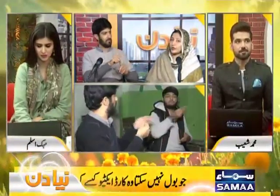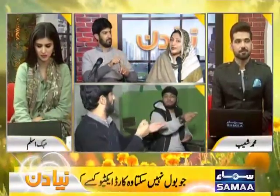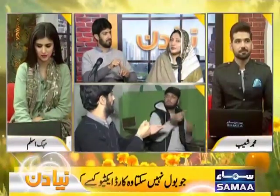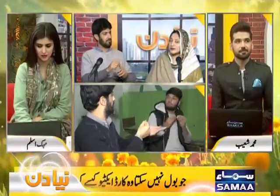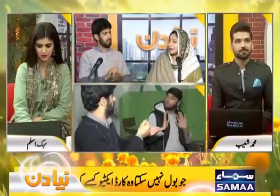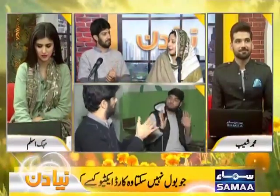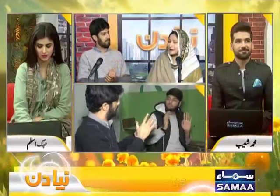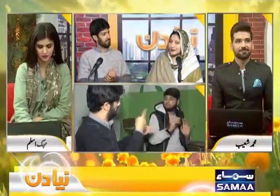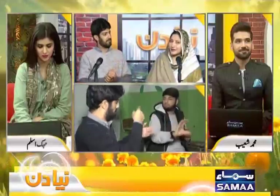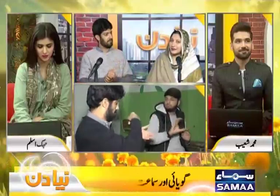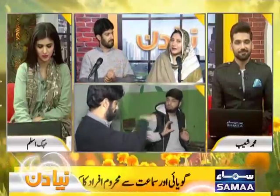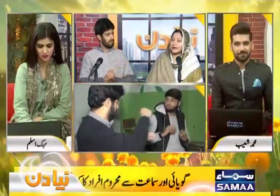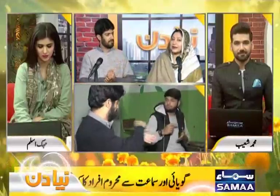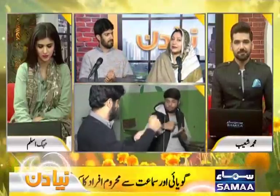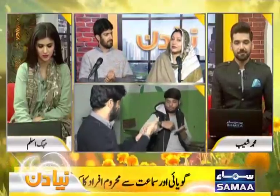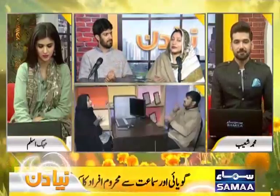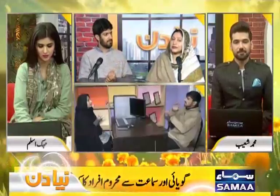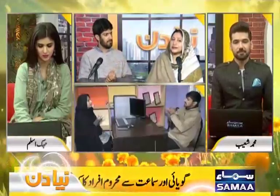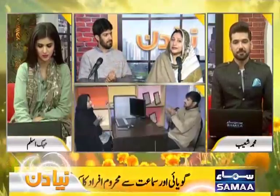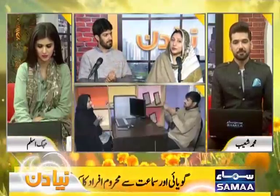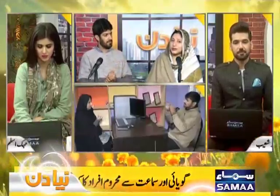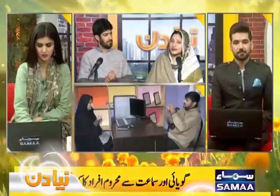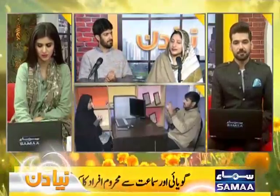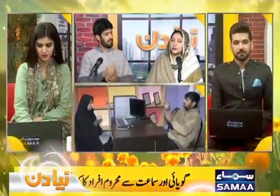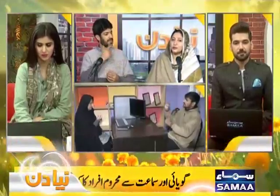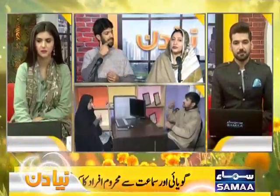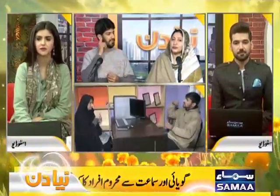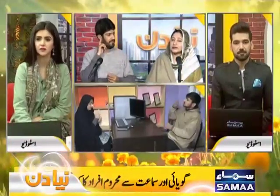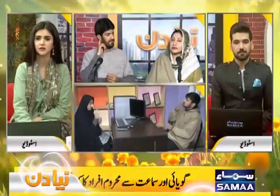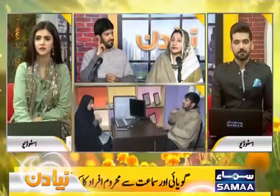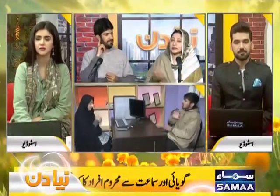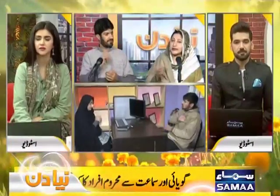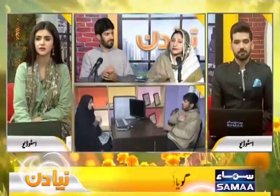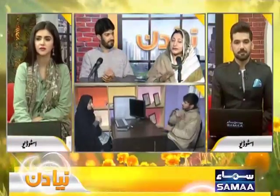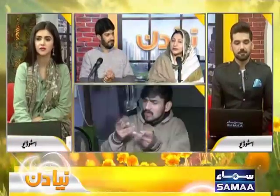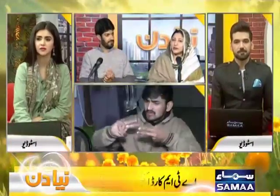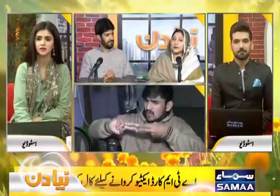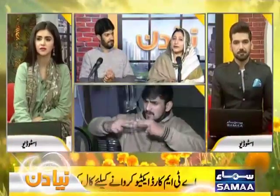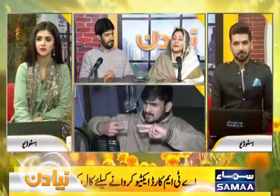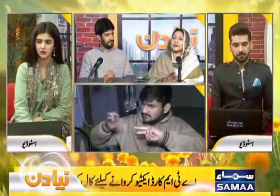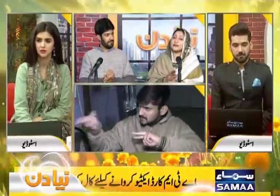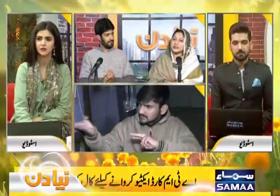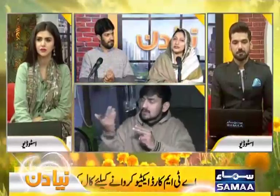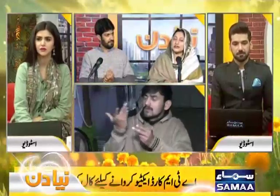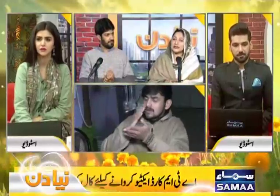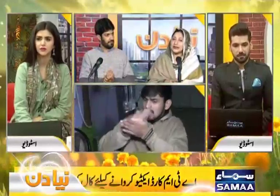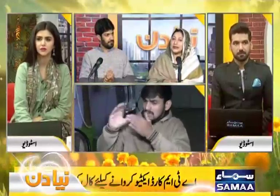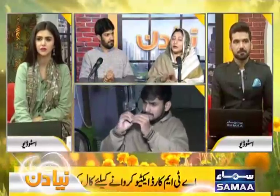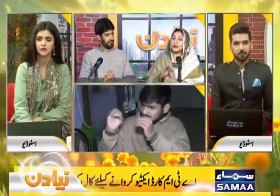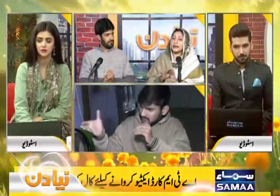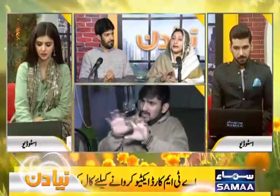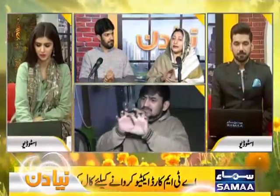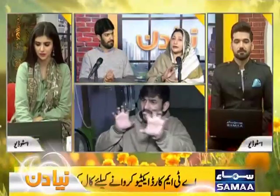یہ ریکویسٹ ہے اسپیشلی گورنمنٹ کے ساتھ کہ اسپیشل نیڈس کے جو پرسنز ہیں ان کو ایک اسپیشل فیسیلیٹیشن دی